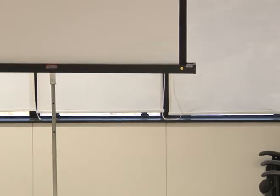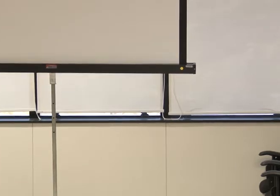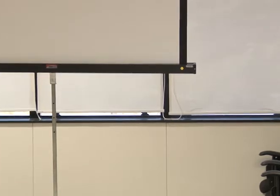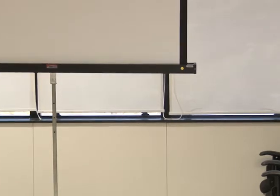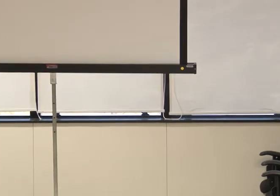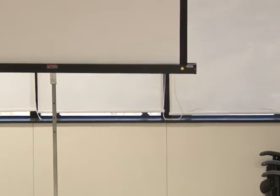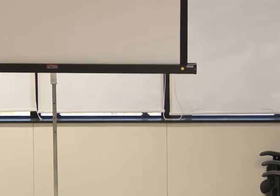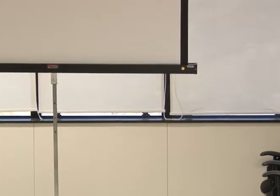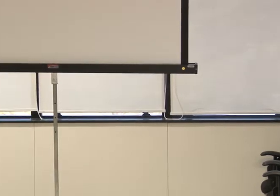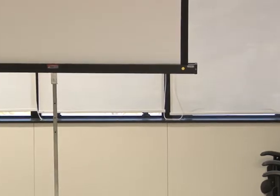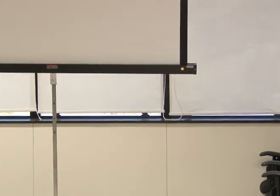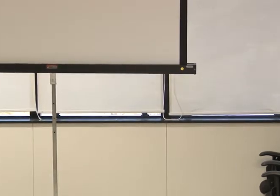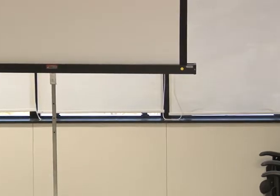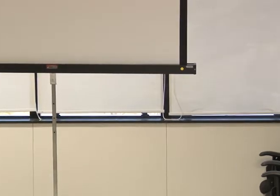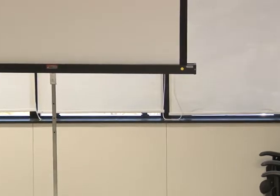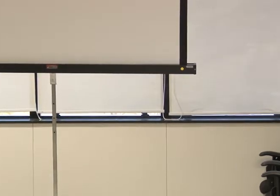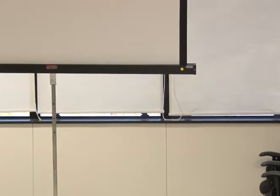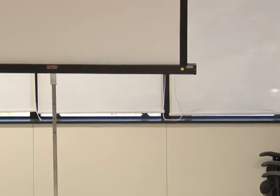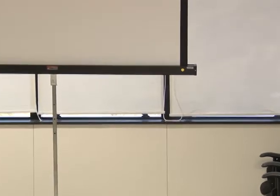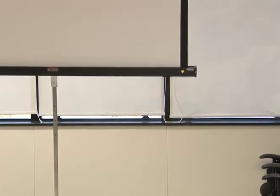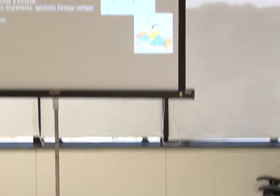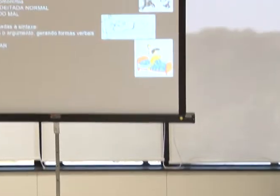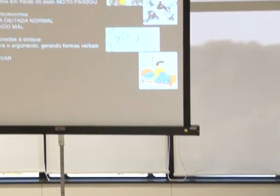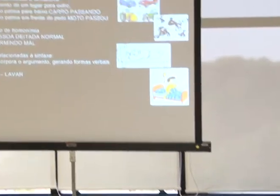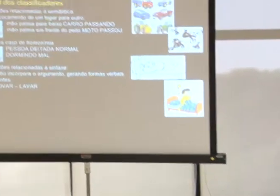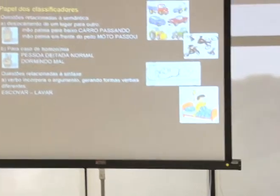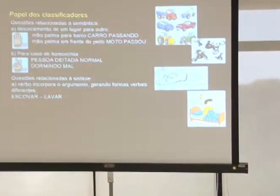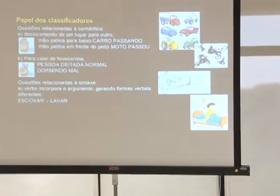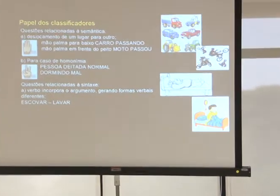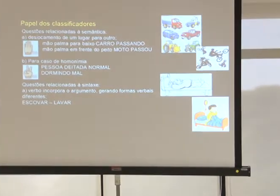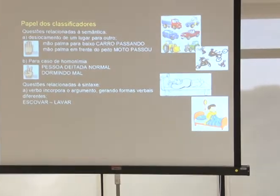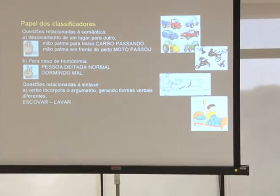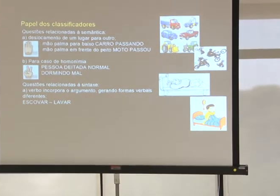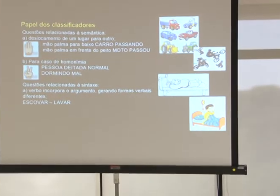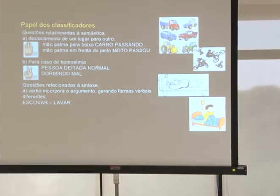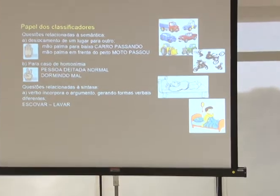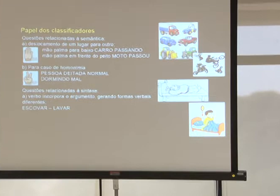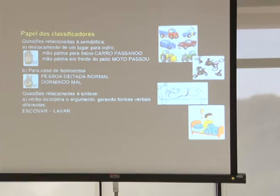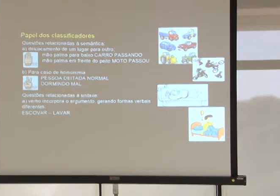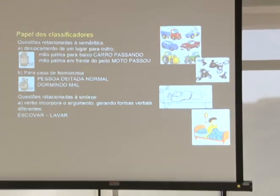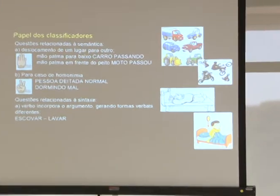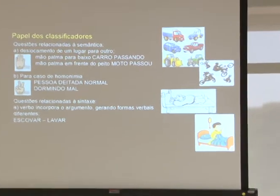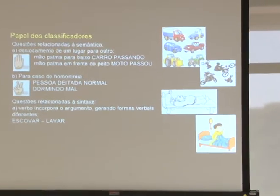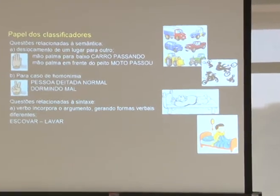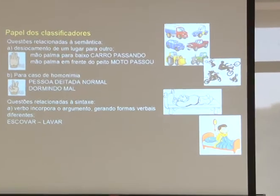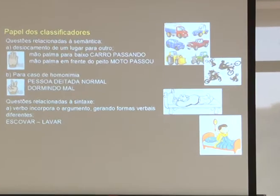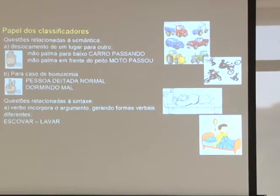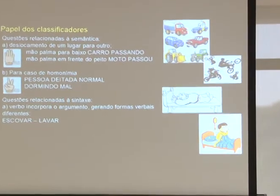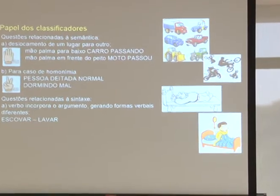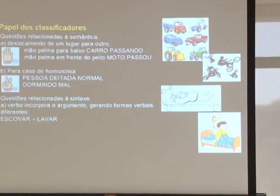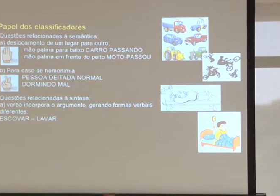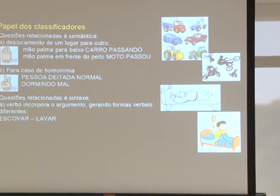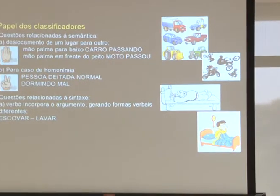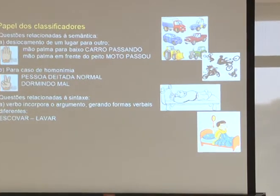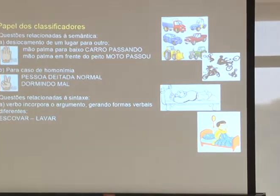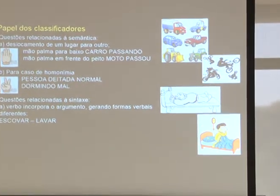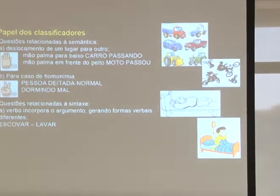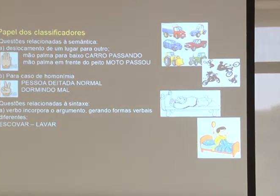pôde vir. Falco passou todos esses daqui com vocês, não foi isso? Então, o papel dos classificadores, cada